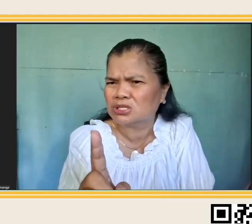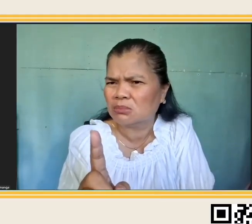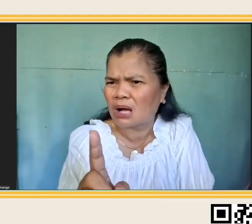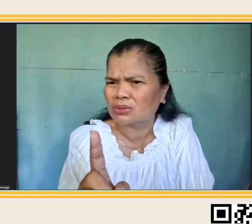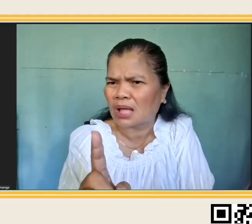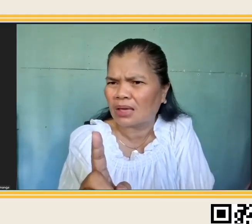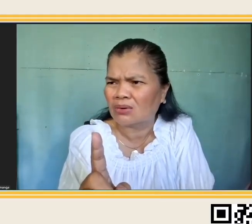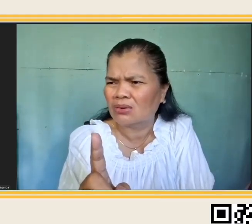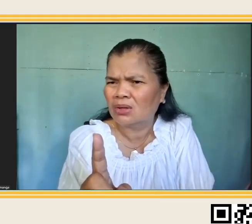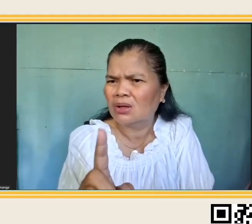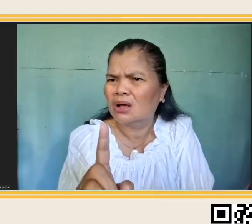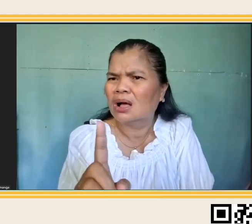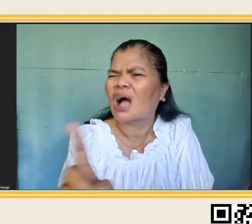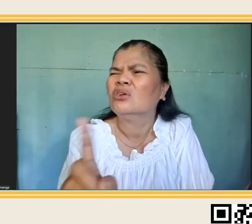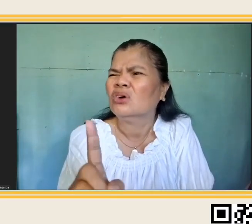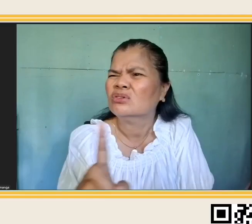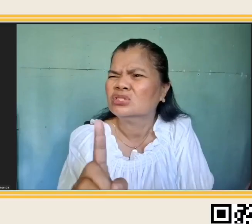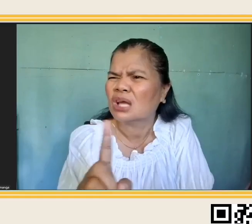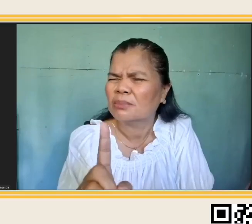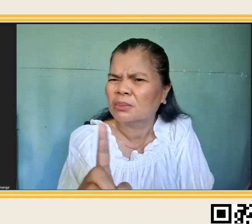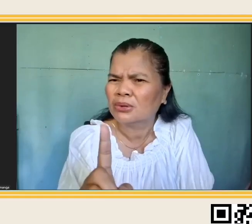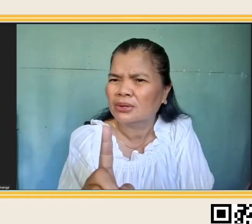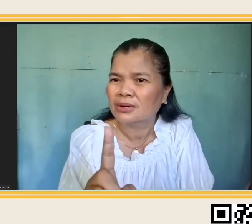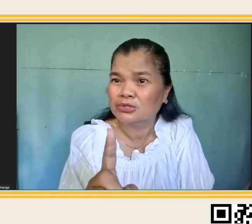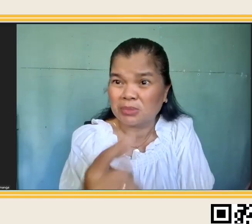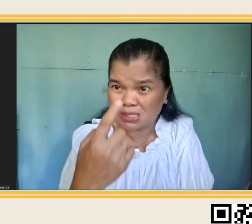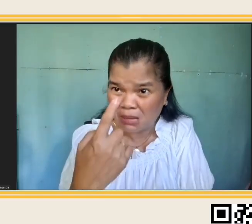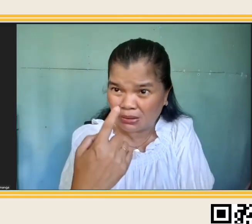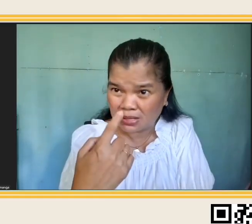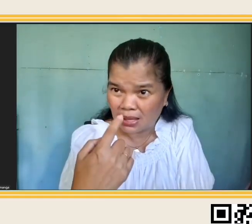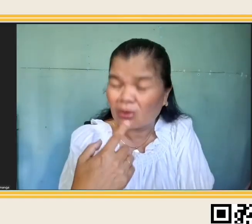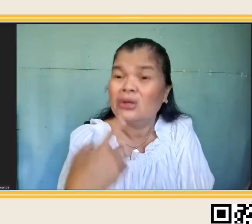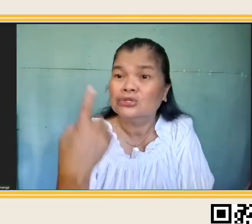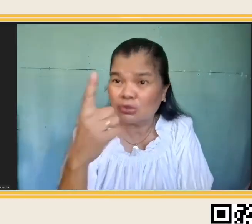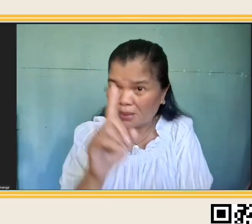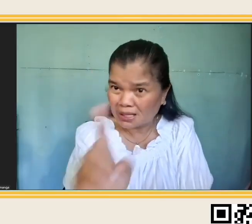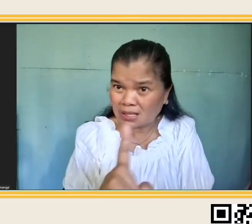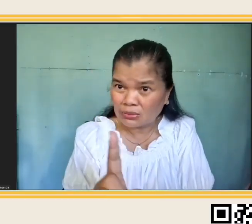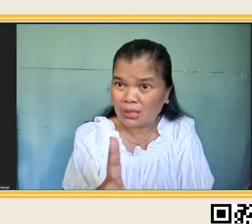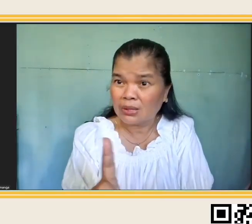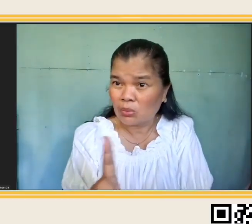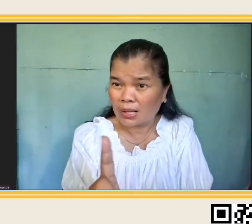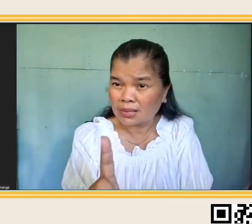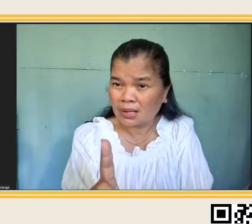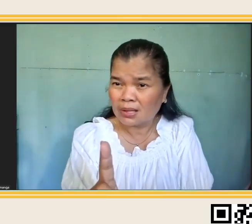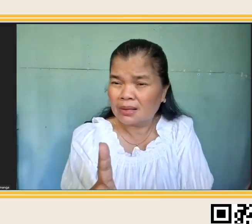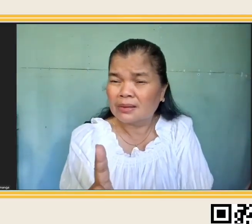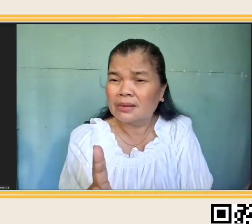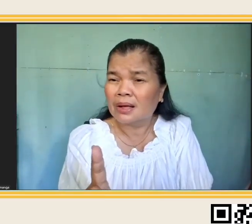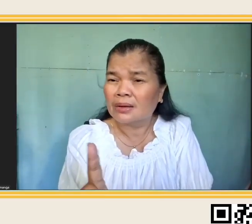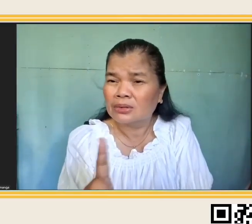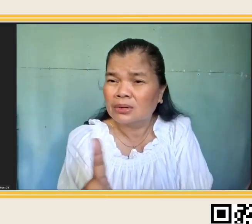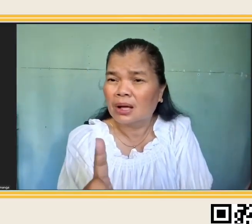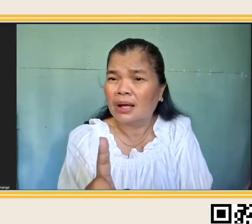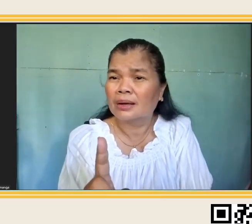medyo sumisimango tayo. Ano sinabi mo? Sumisimango tayo. So, pag nagtanong ka ng what,